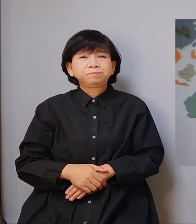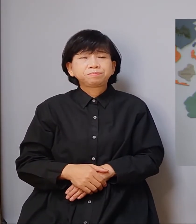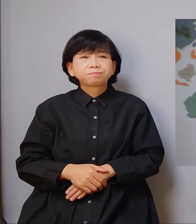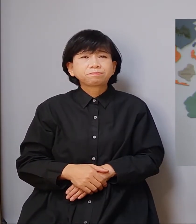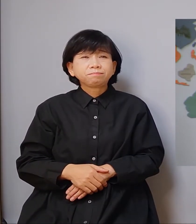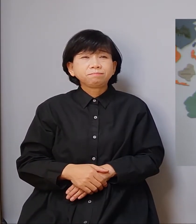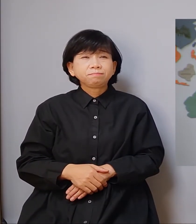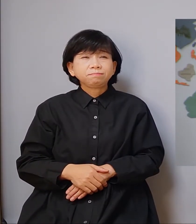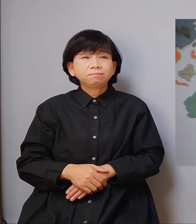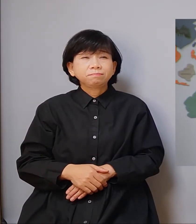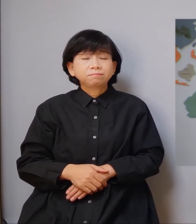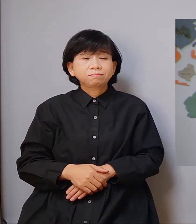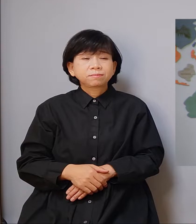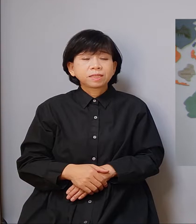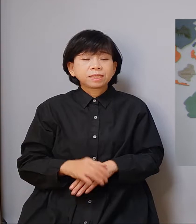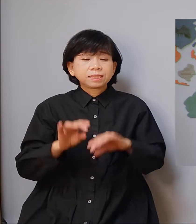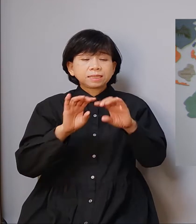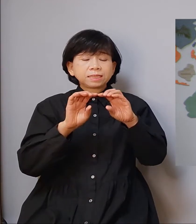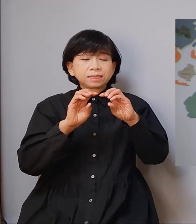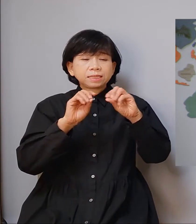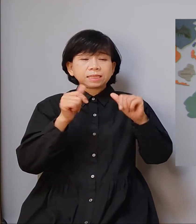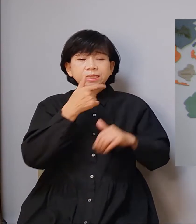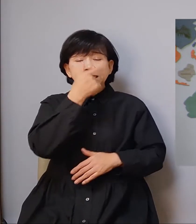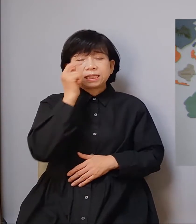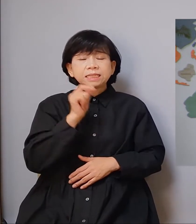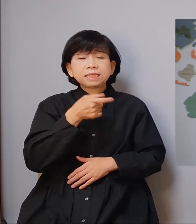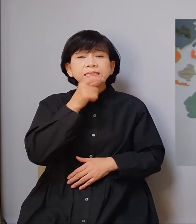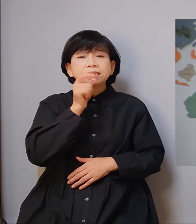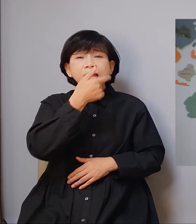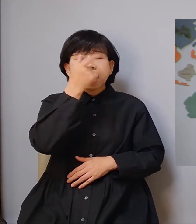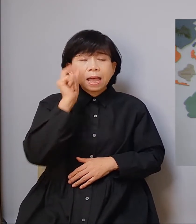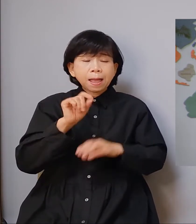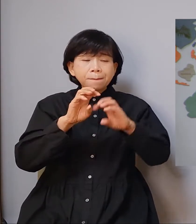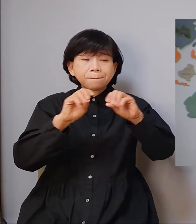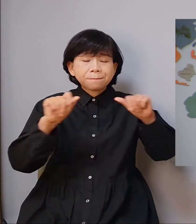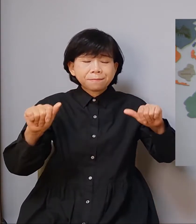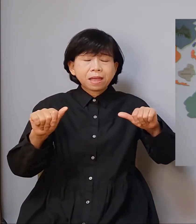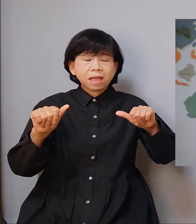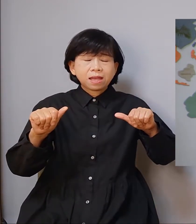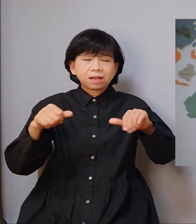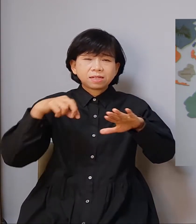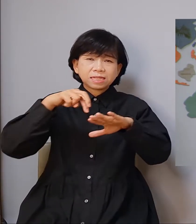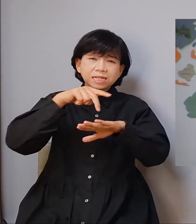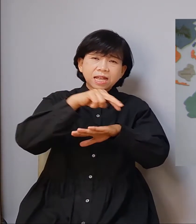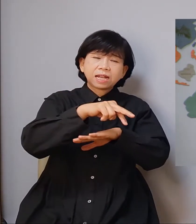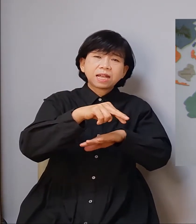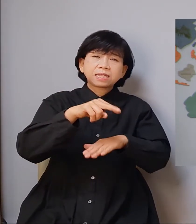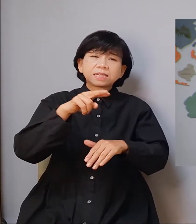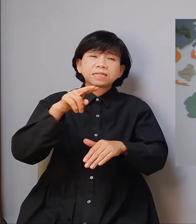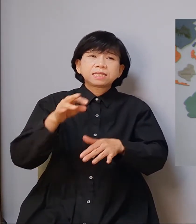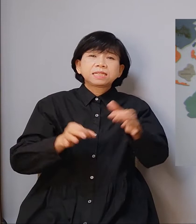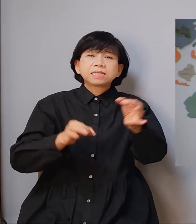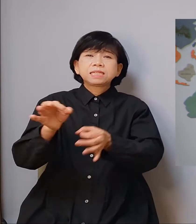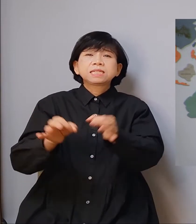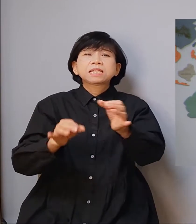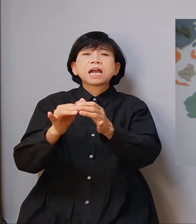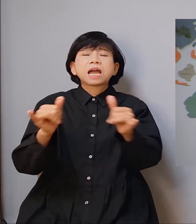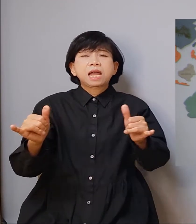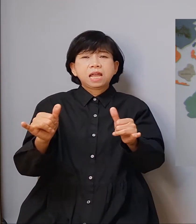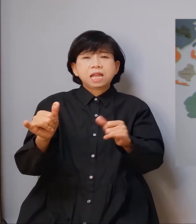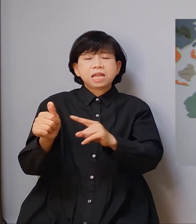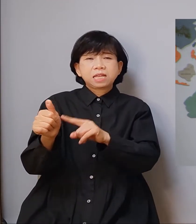사막을 횡단하는 미디안 상인들이 있는 거죠. 아라비아 상인들 말입니다. 그 상인들에게 이 동생